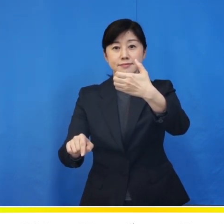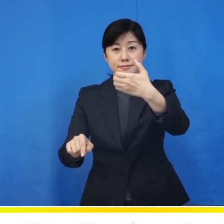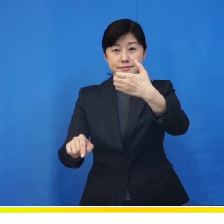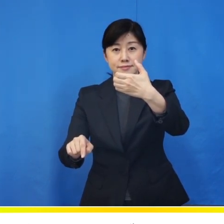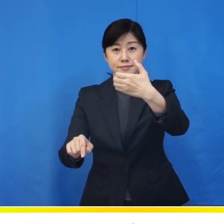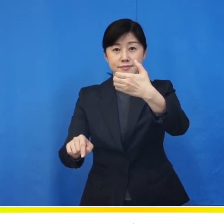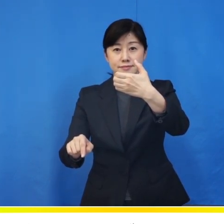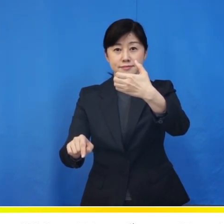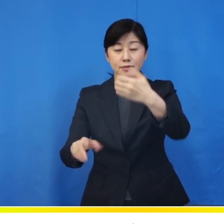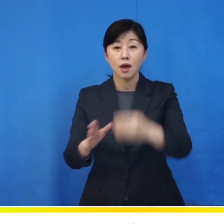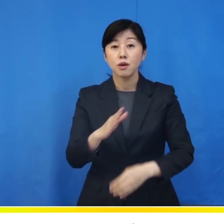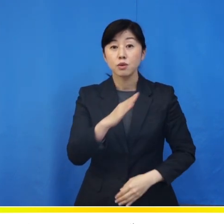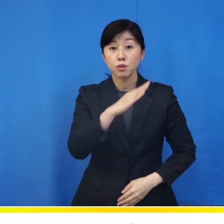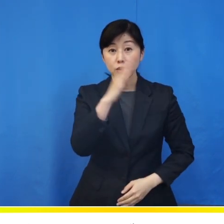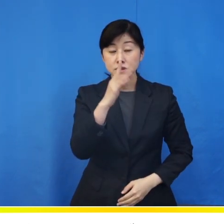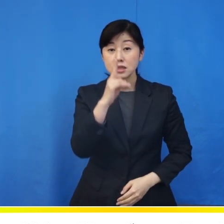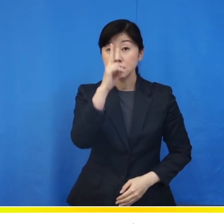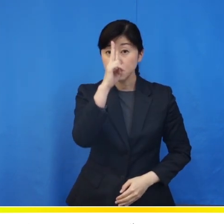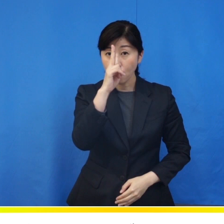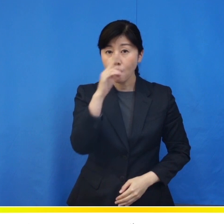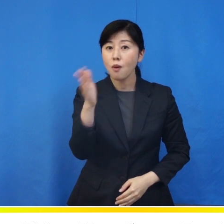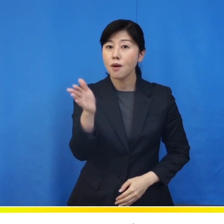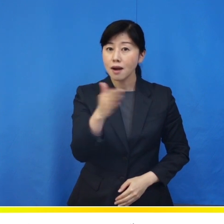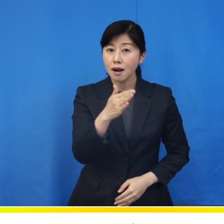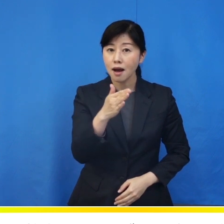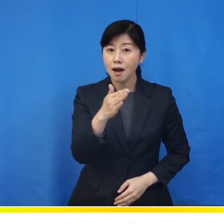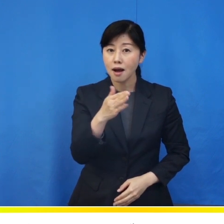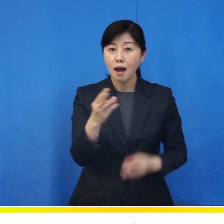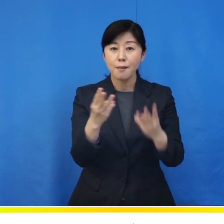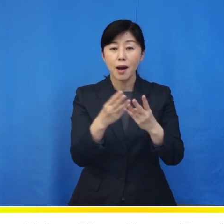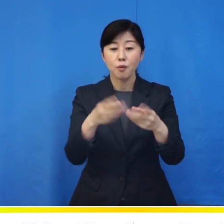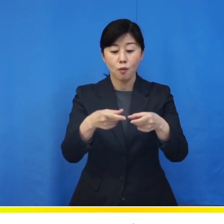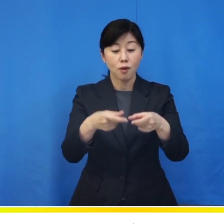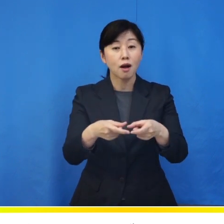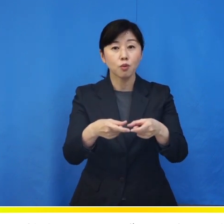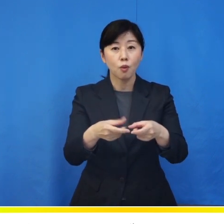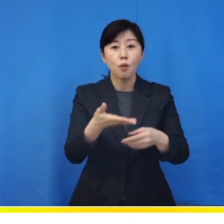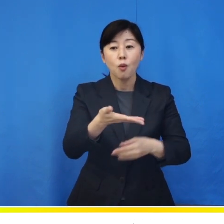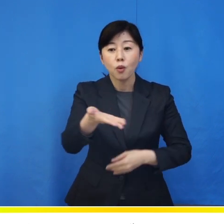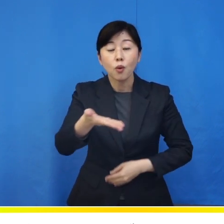当日正午から整理券を配布します